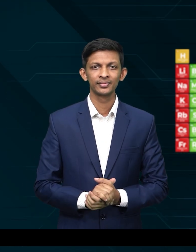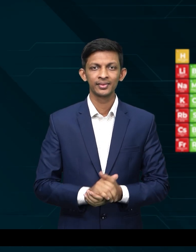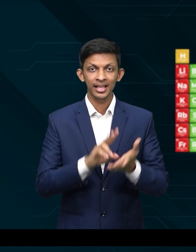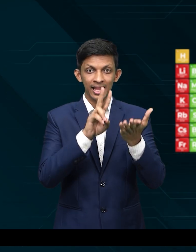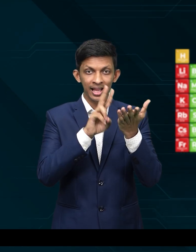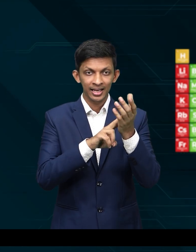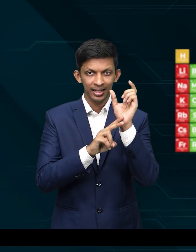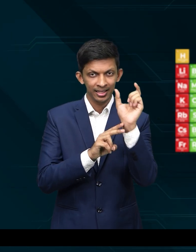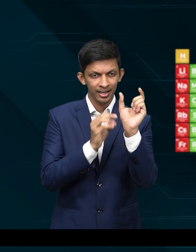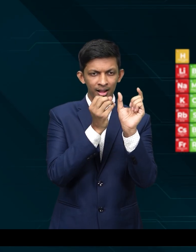நைட்ரஜன்,